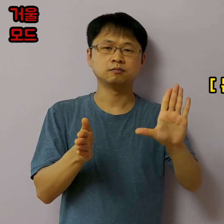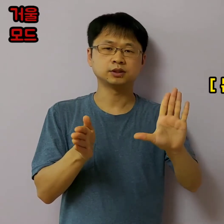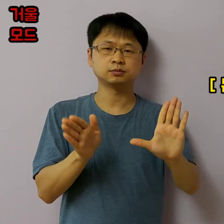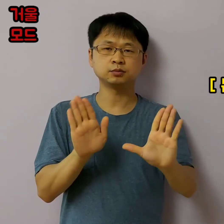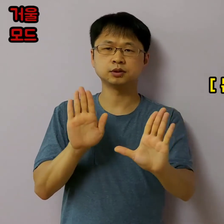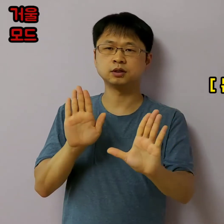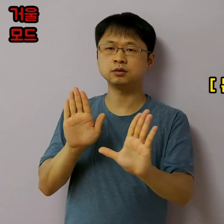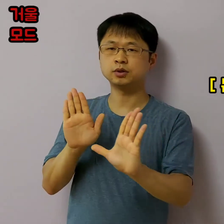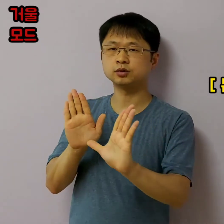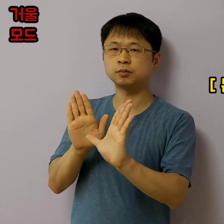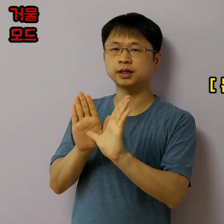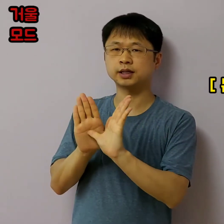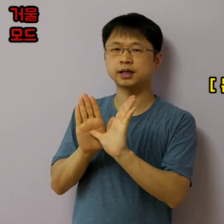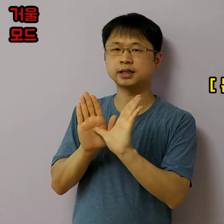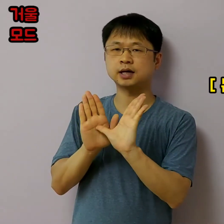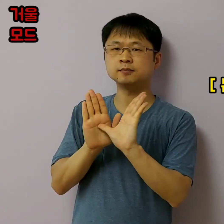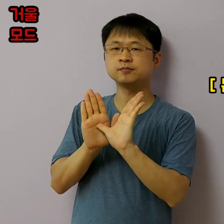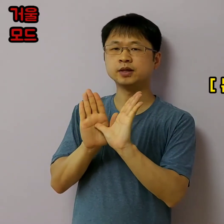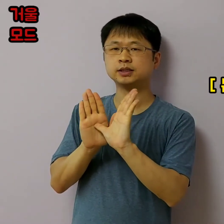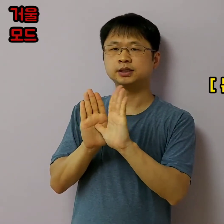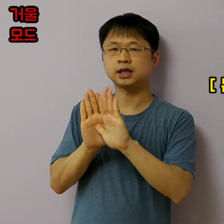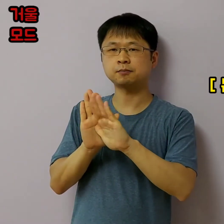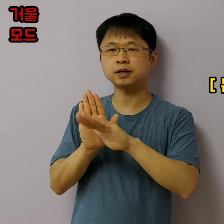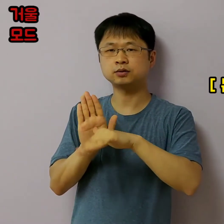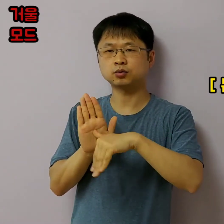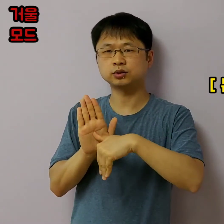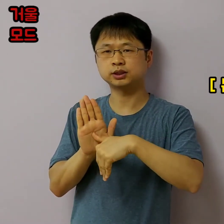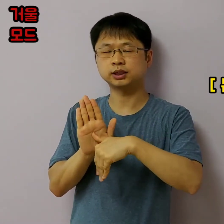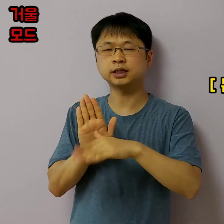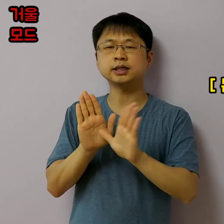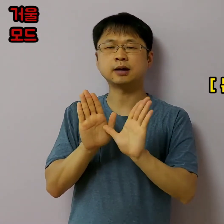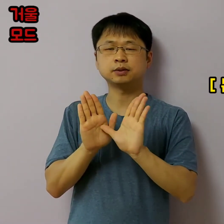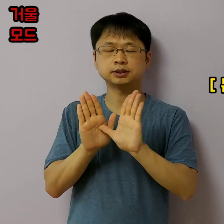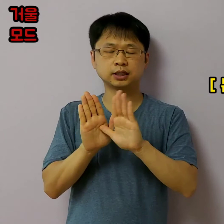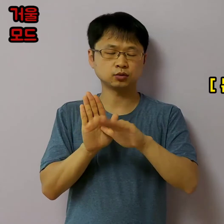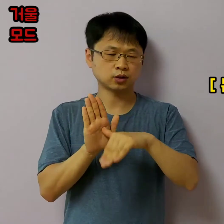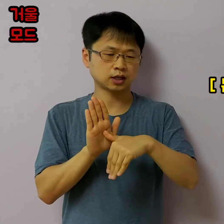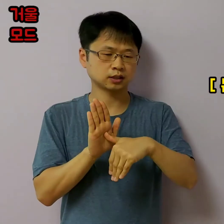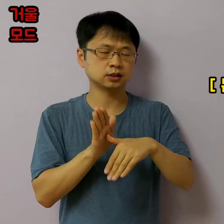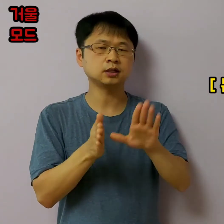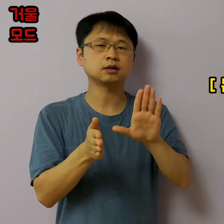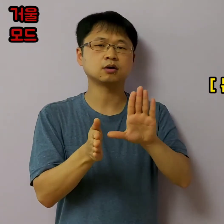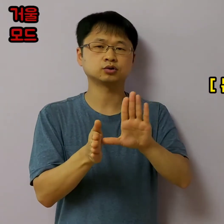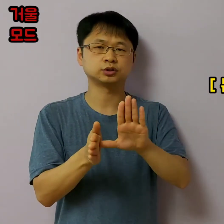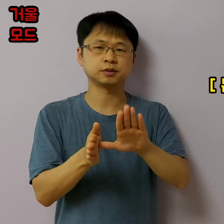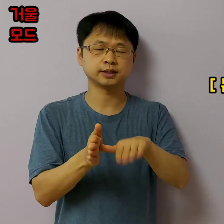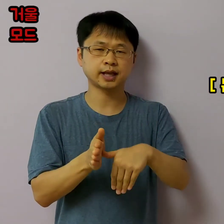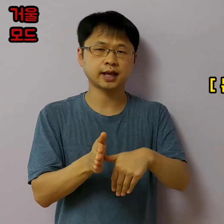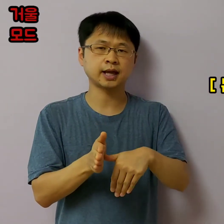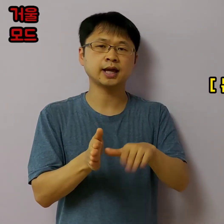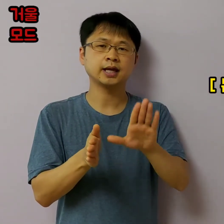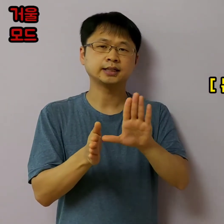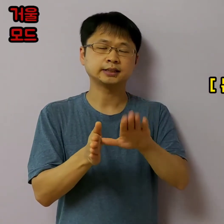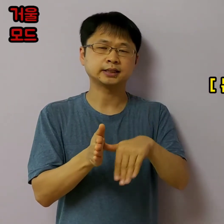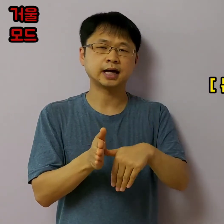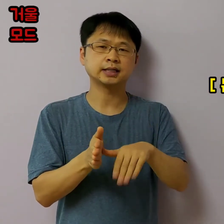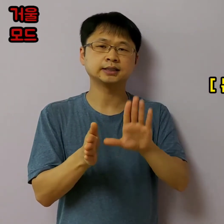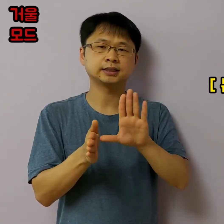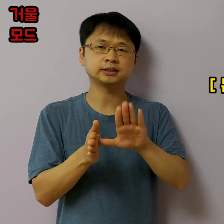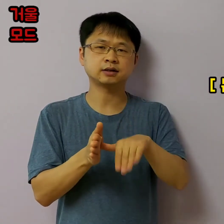엄지 부분을 왼손바닥에 댄 다음 시계바늘 돌듯이 나머지 네 손가락을 꺾어주시면 때, 시간,